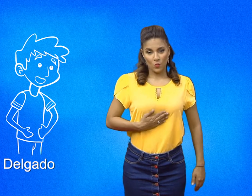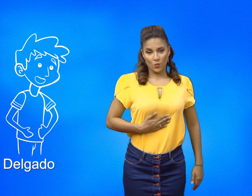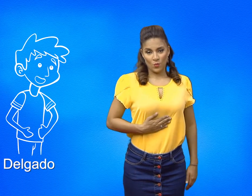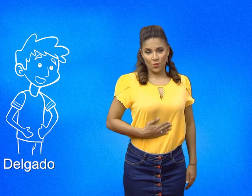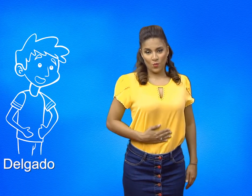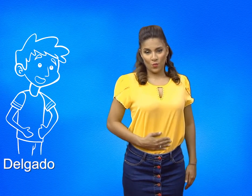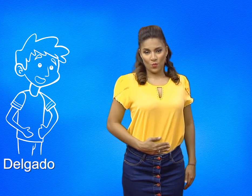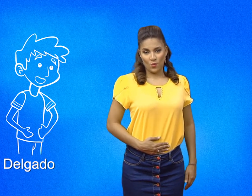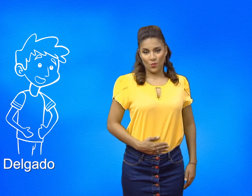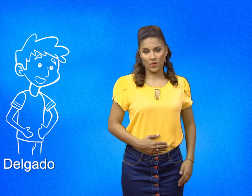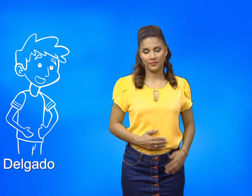delgado